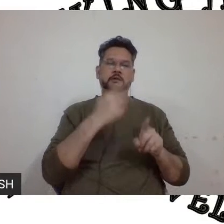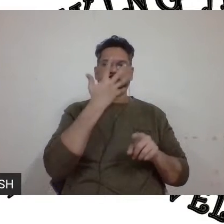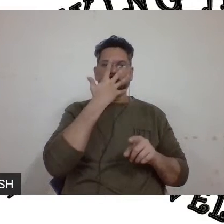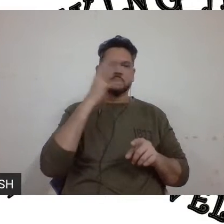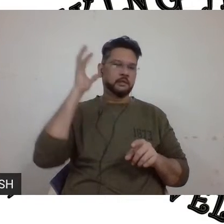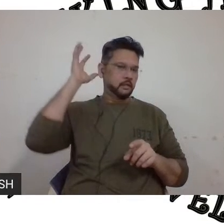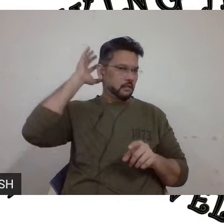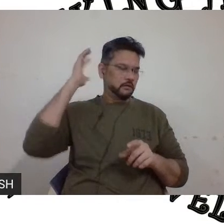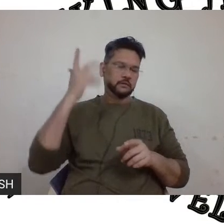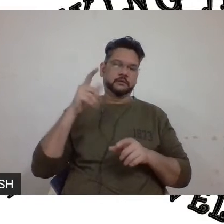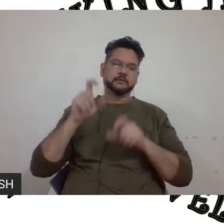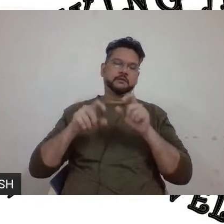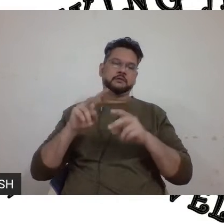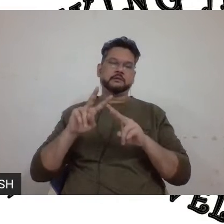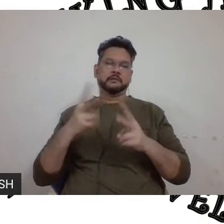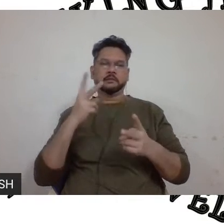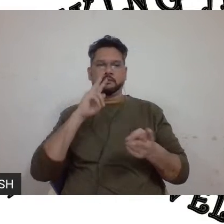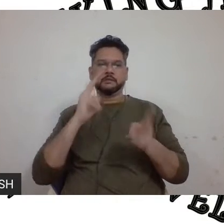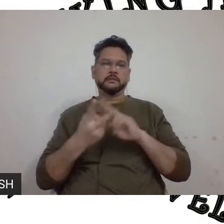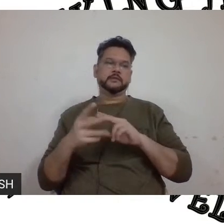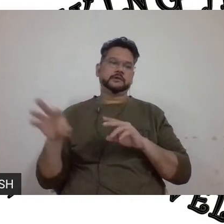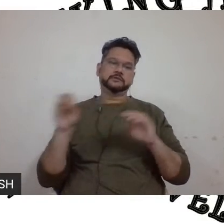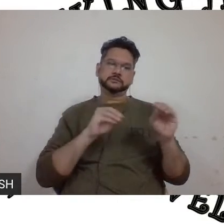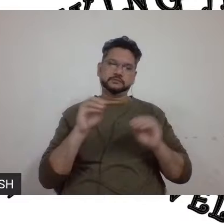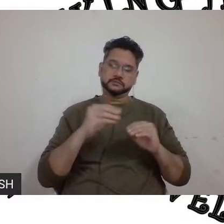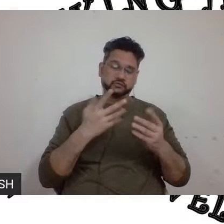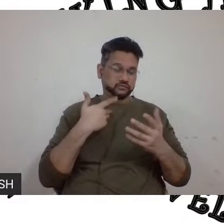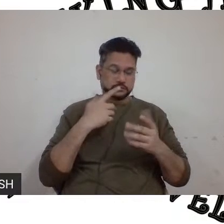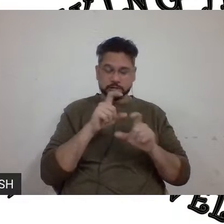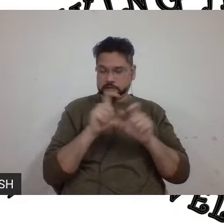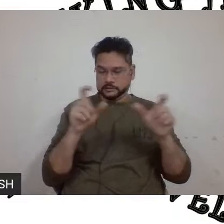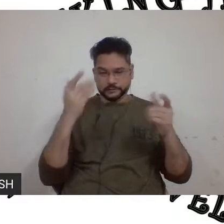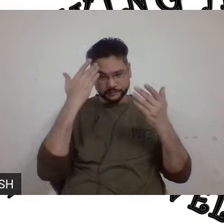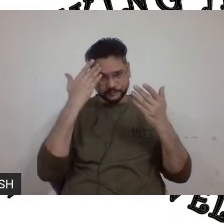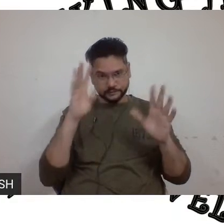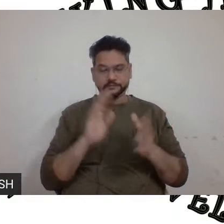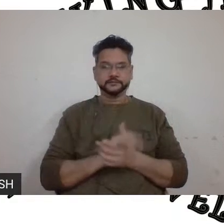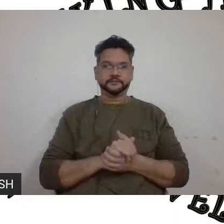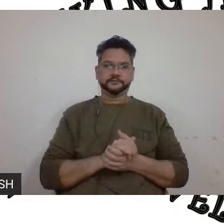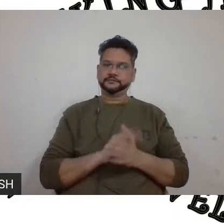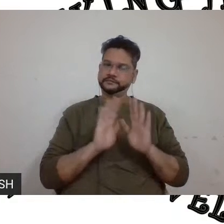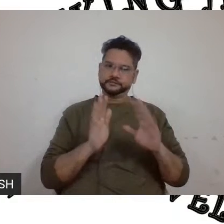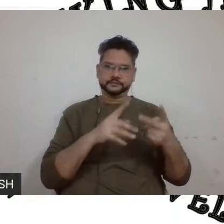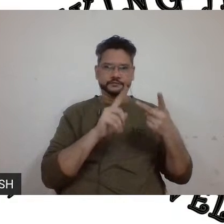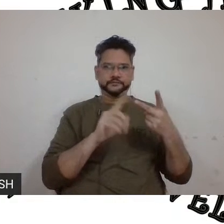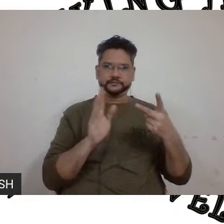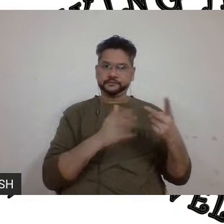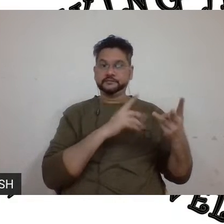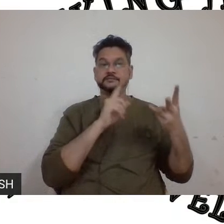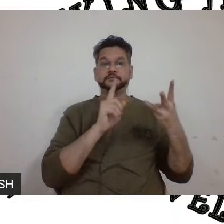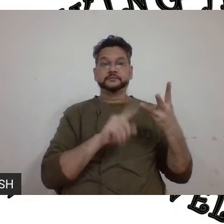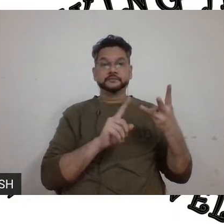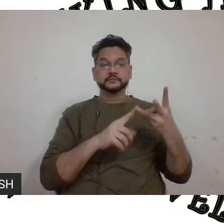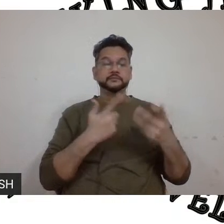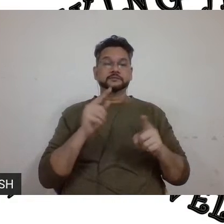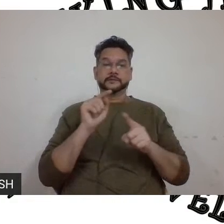लास्ट चीज आती है रिजर्वेशन। तो रिजर्वेशन आप वर्टिकल और हॉरिजेंटल में आप